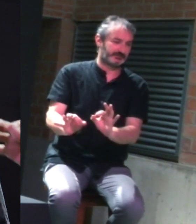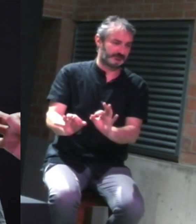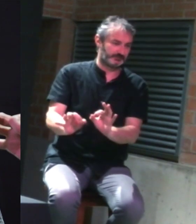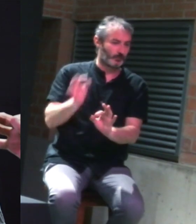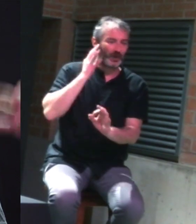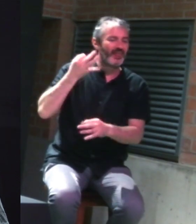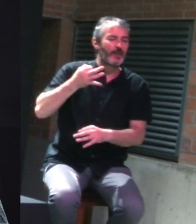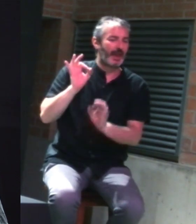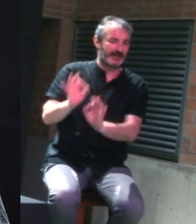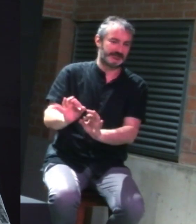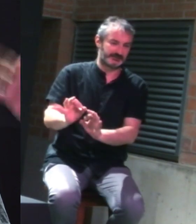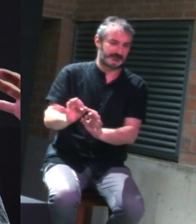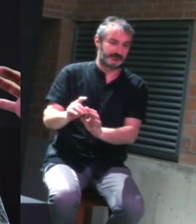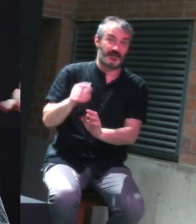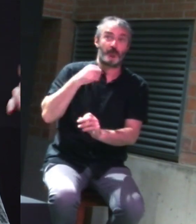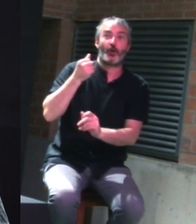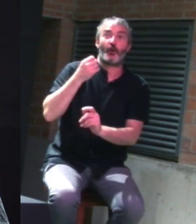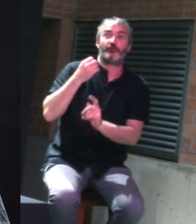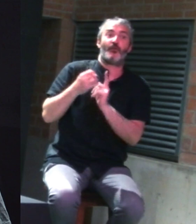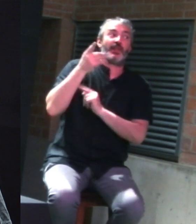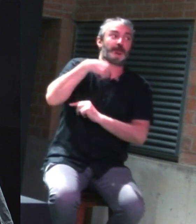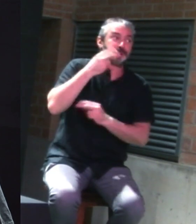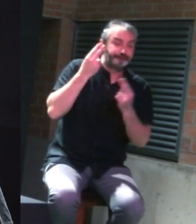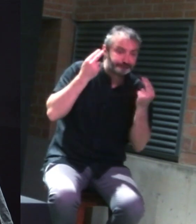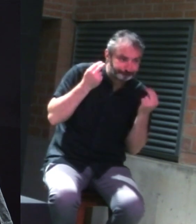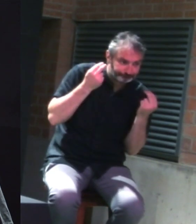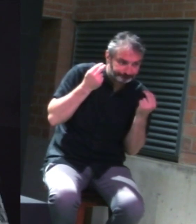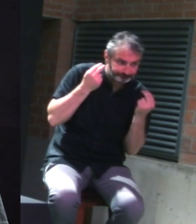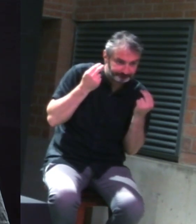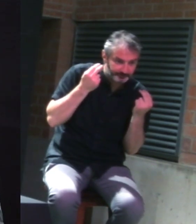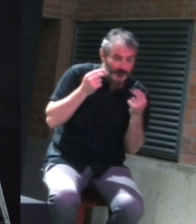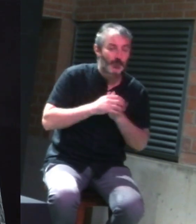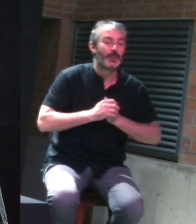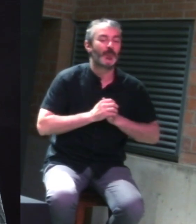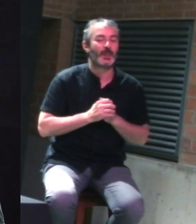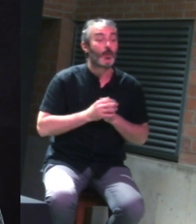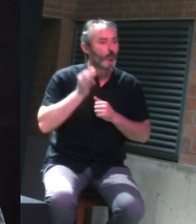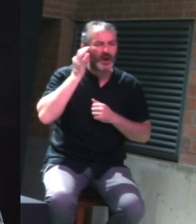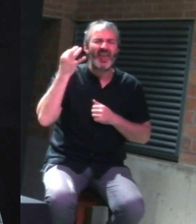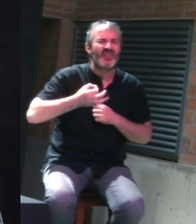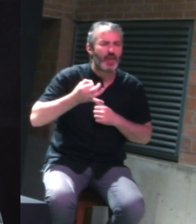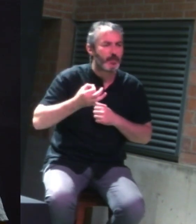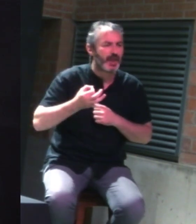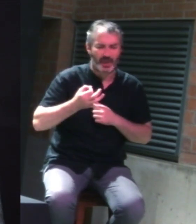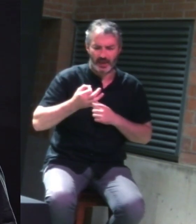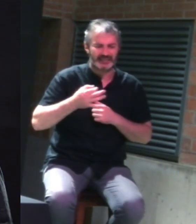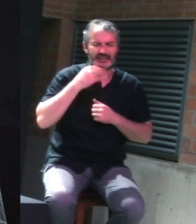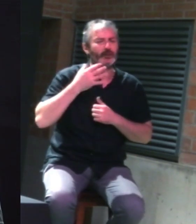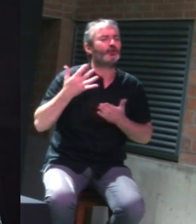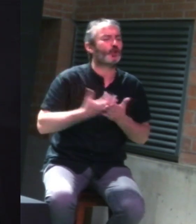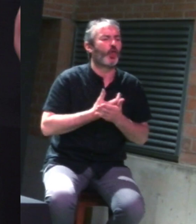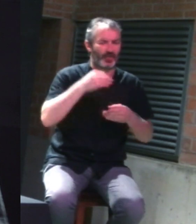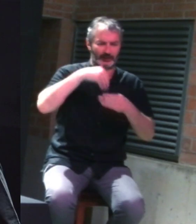condicionando a todas las mujeres. Pese a que las mujeres tenían que ser competentes en muchos ámbitos para hacer frente